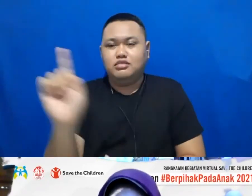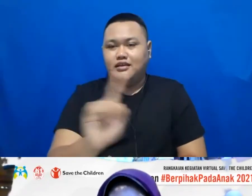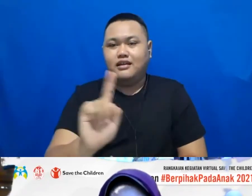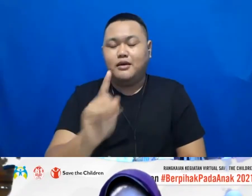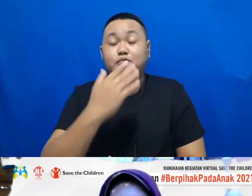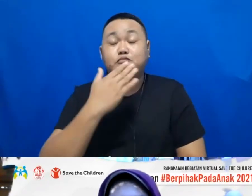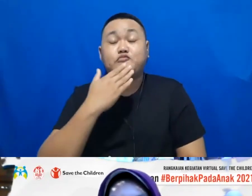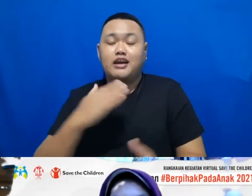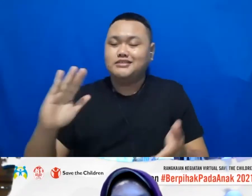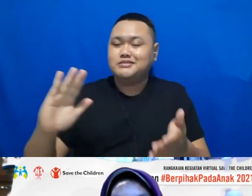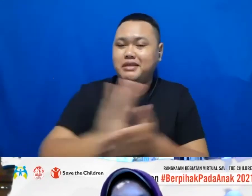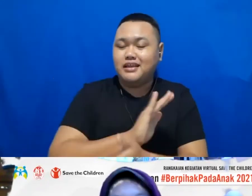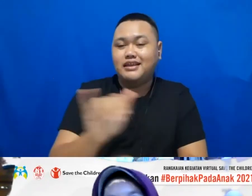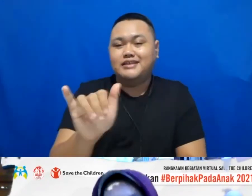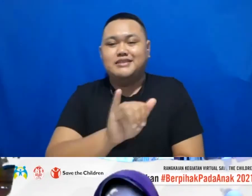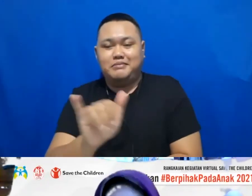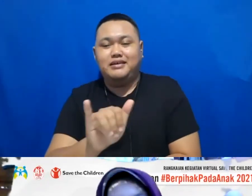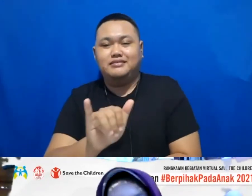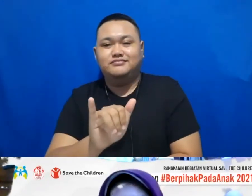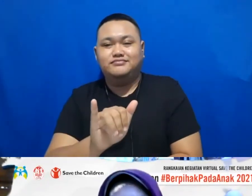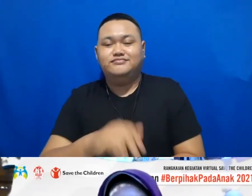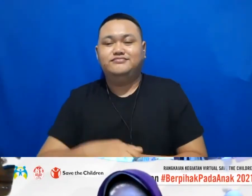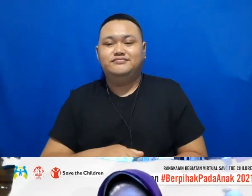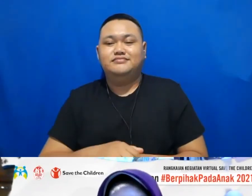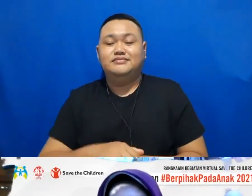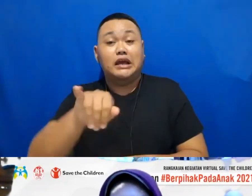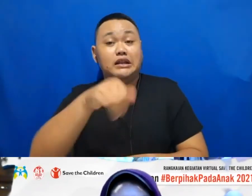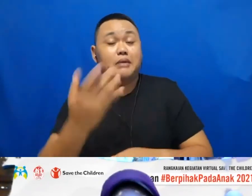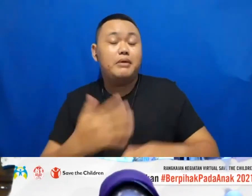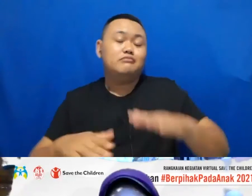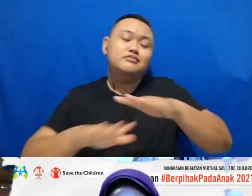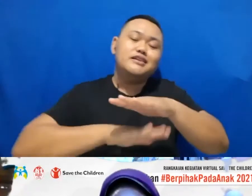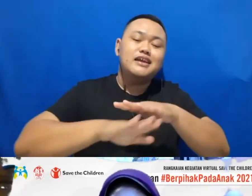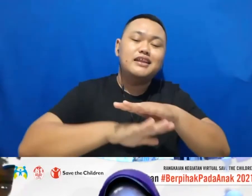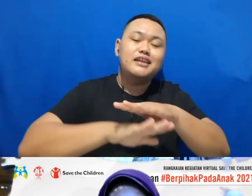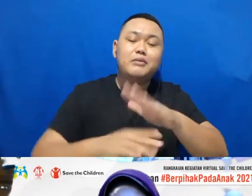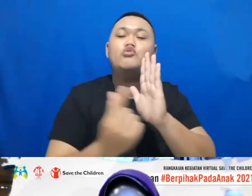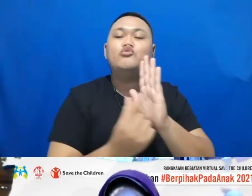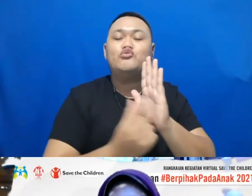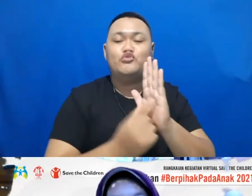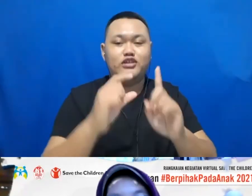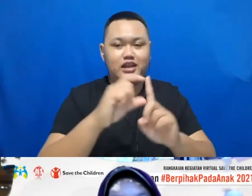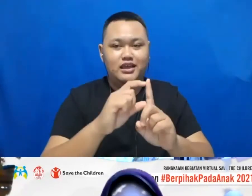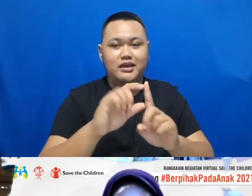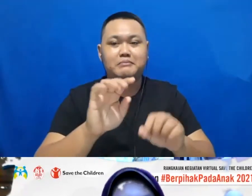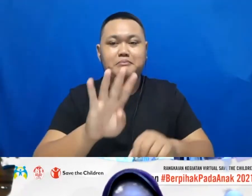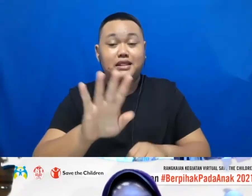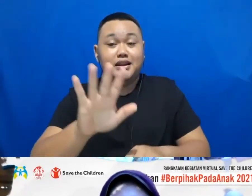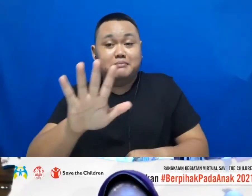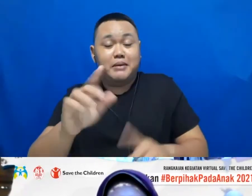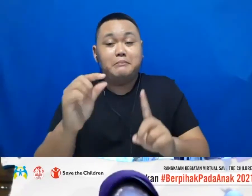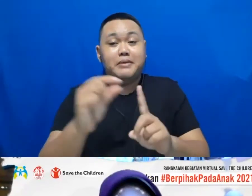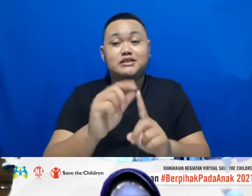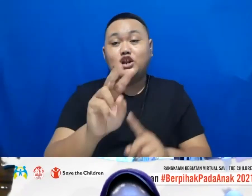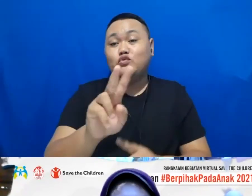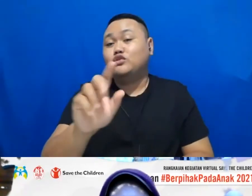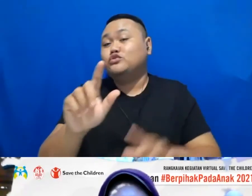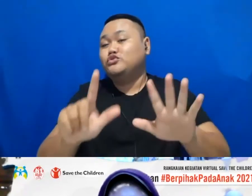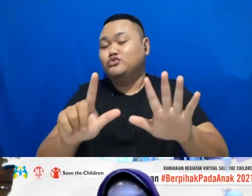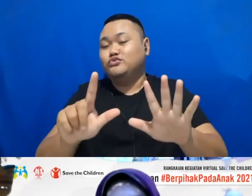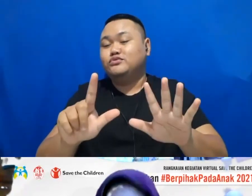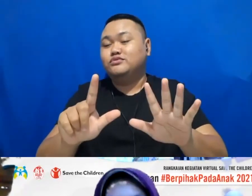oleh perempuan, dan seterusnya. Nah, di akhir pembelajaran biasanya kami mengadakan refleksi terkait